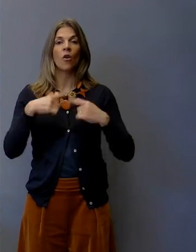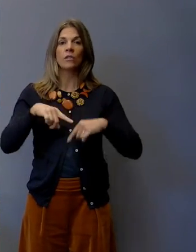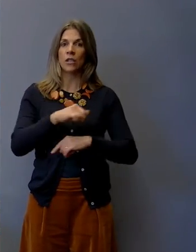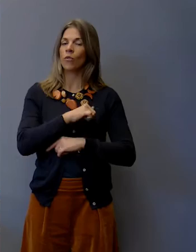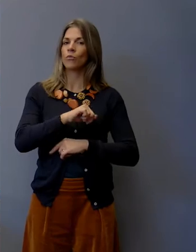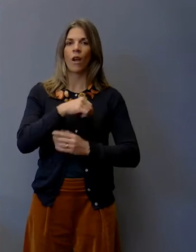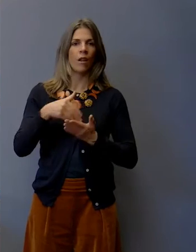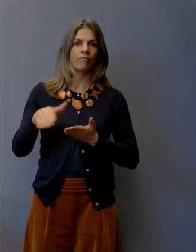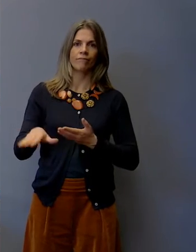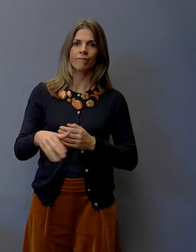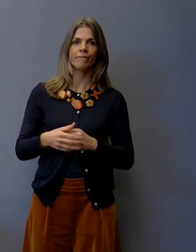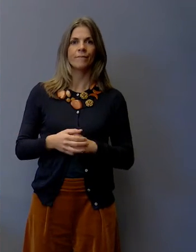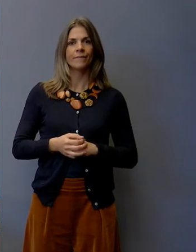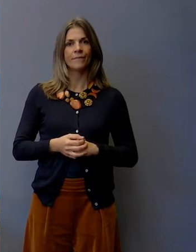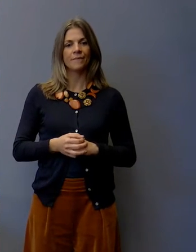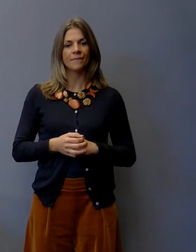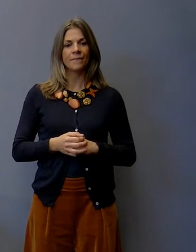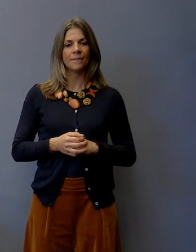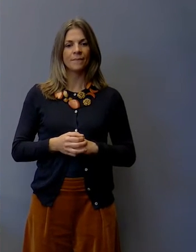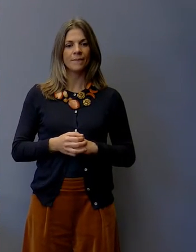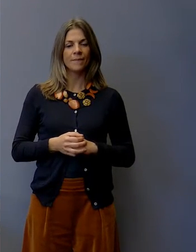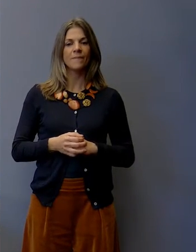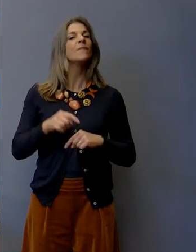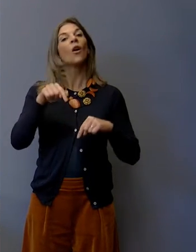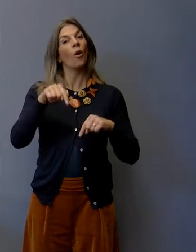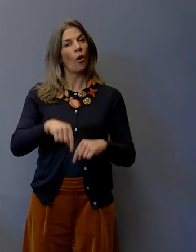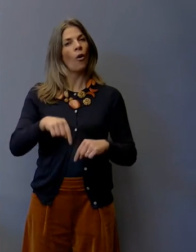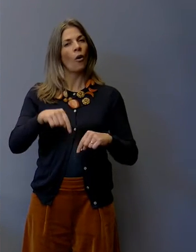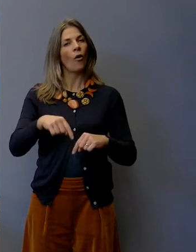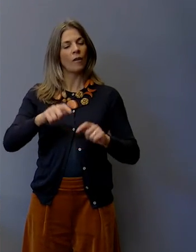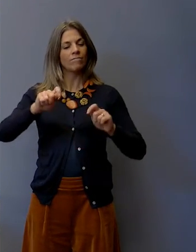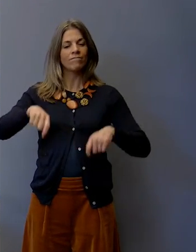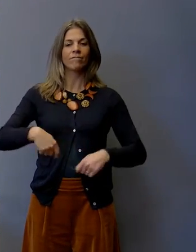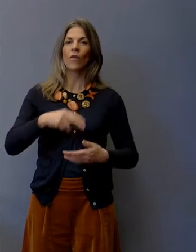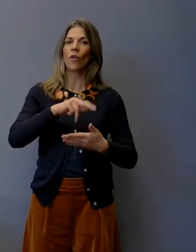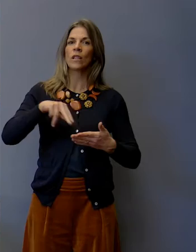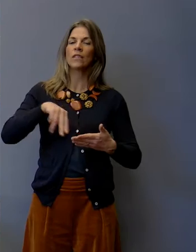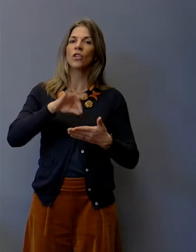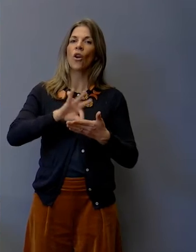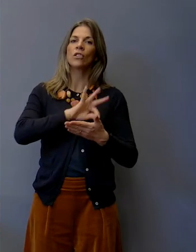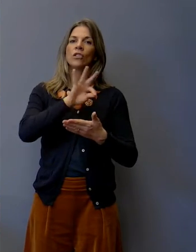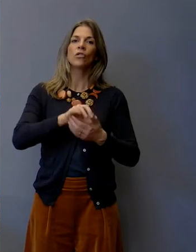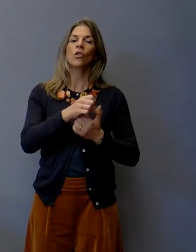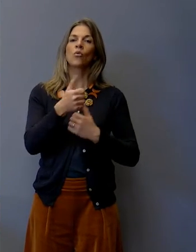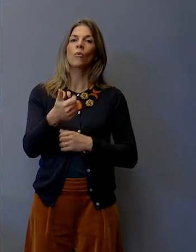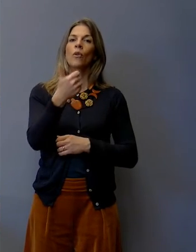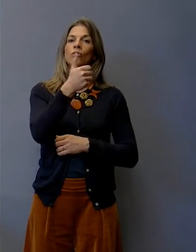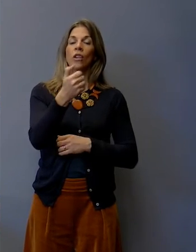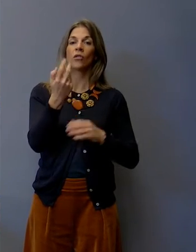respinge pongo ora in votazione l'ordine del giorno numero 129